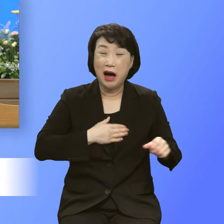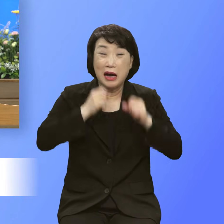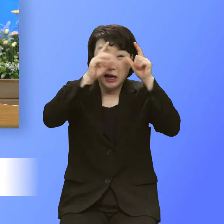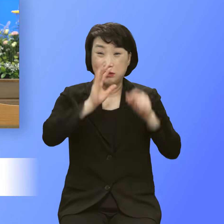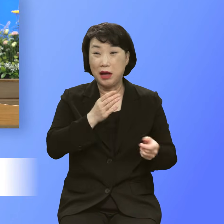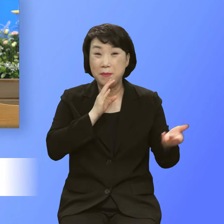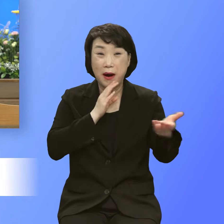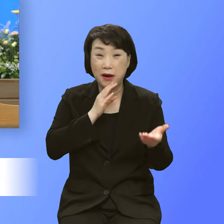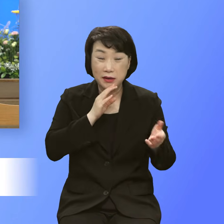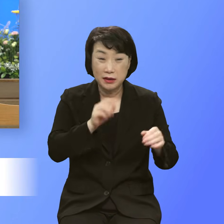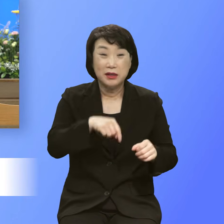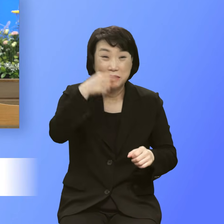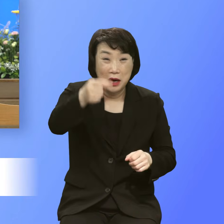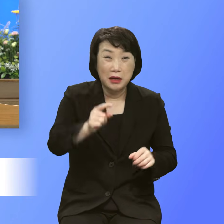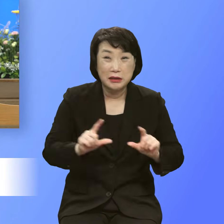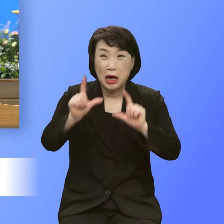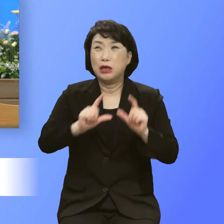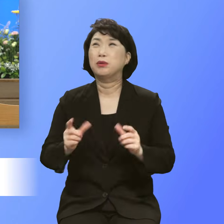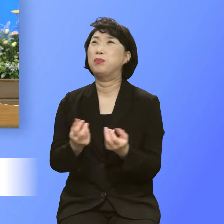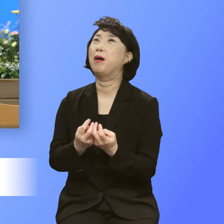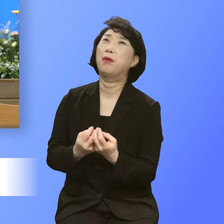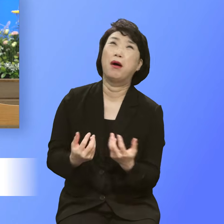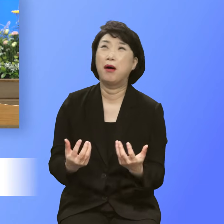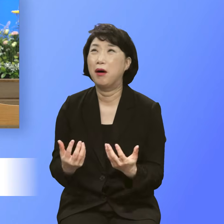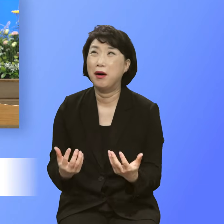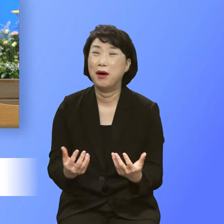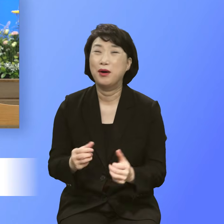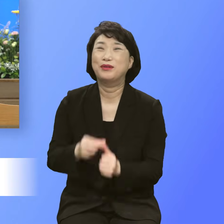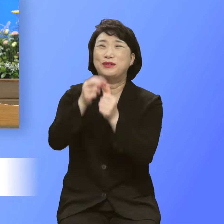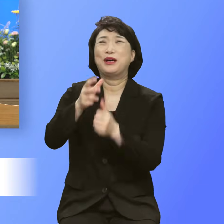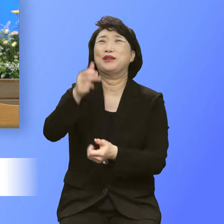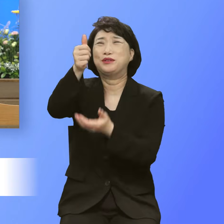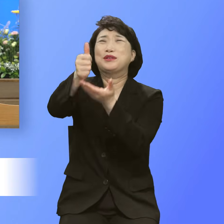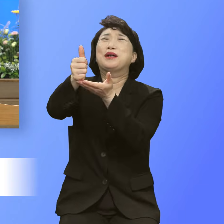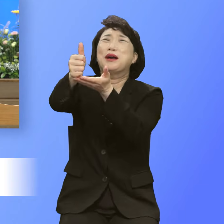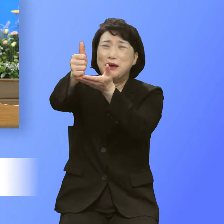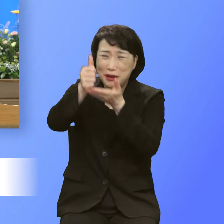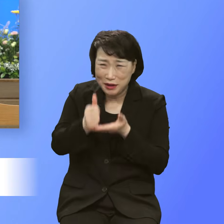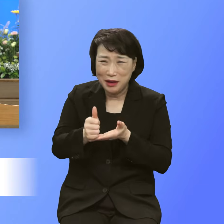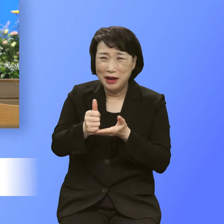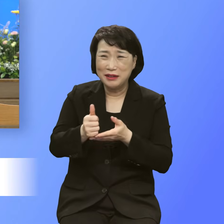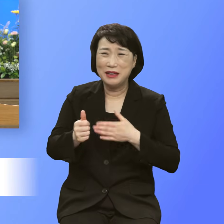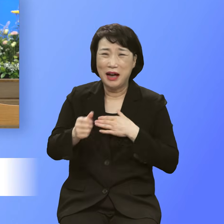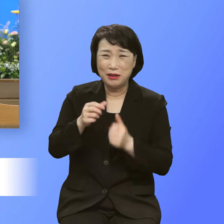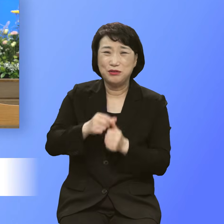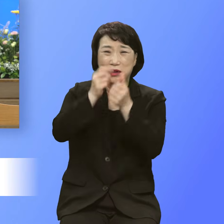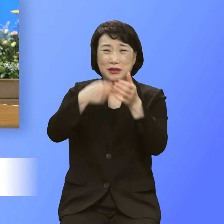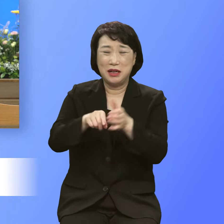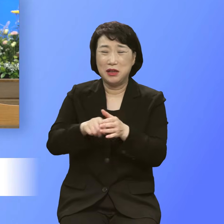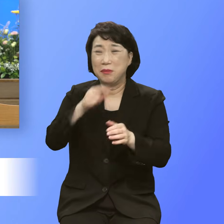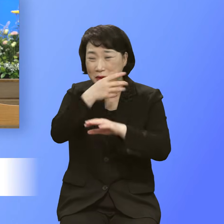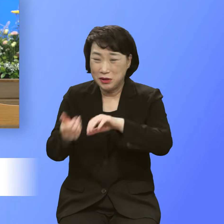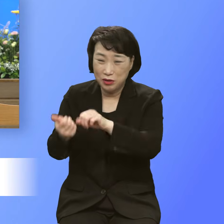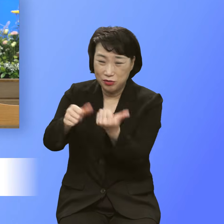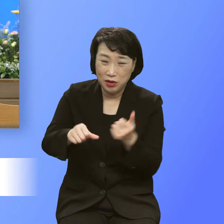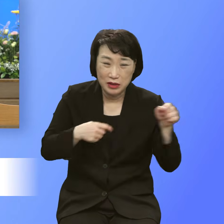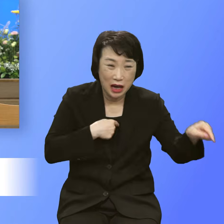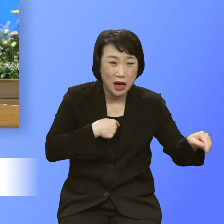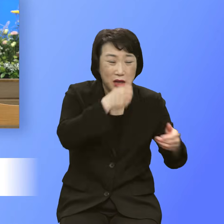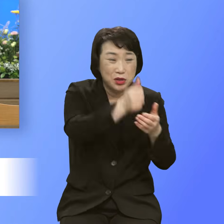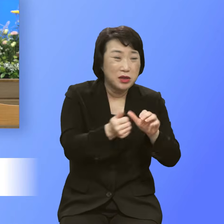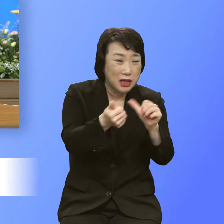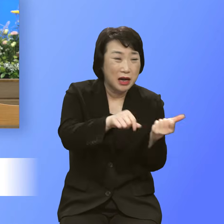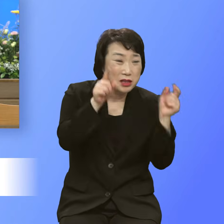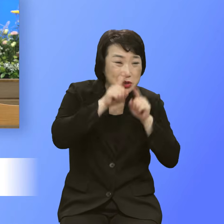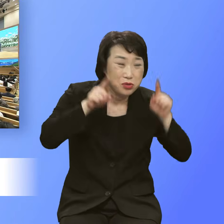형벌이 나타나니 살 길을 주세요니 구세주가 와서 피 흘려 죽으셔서 나를 죄와 사망과 지옥에서 구원하기